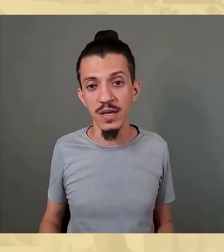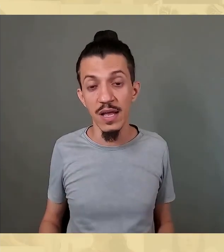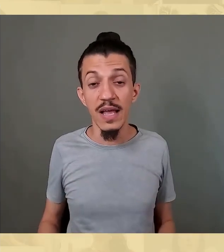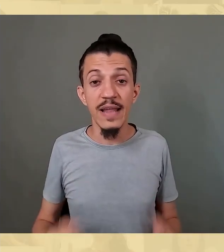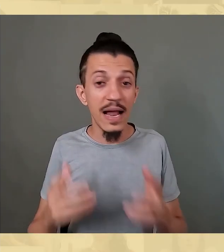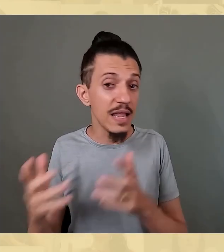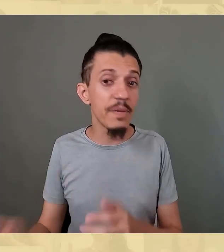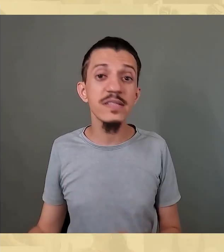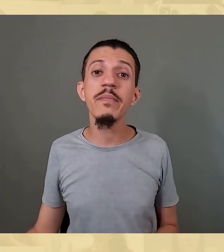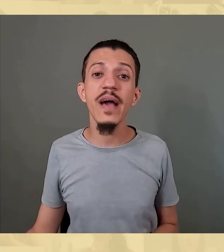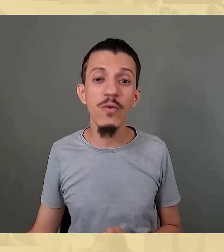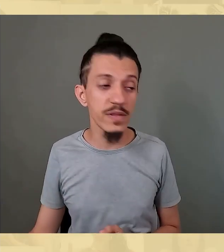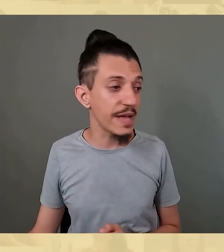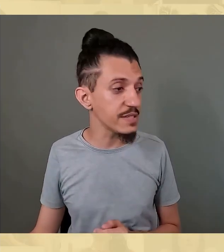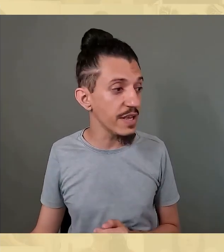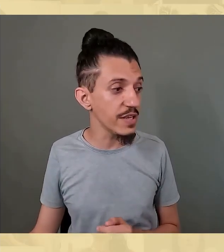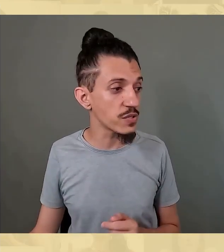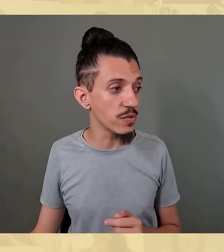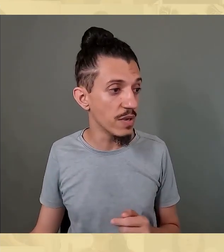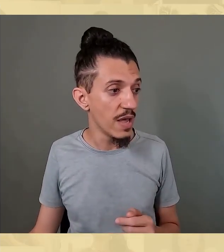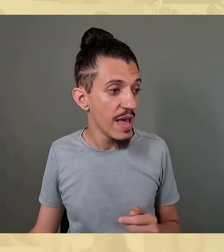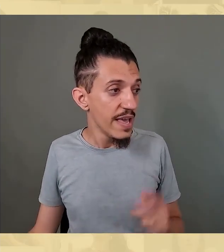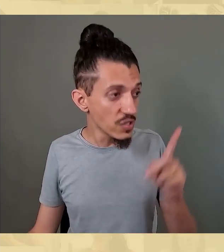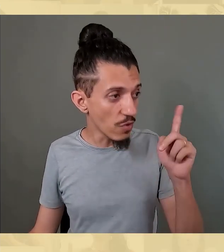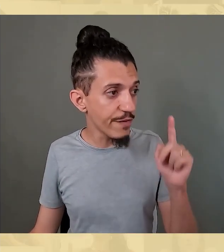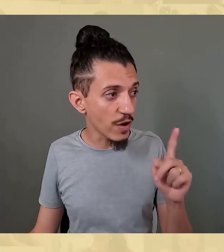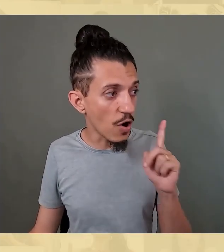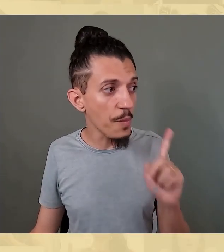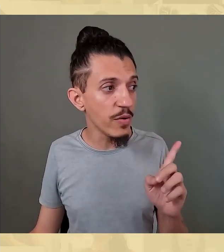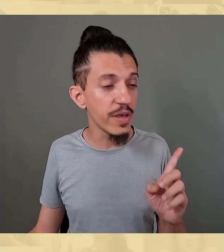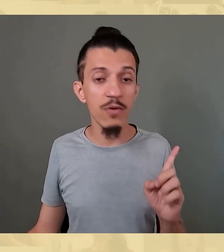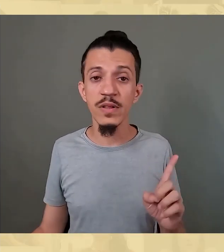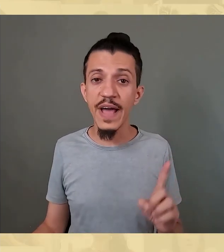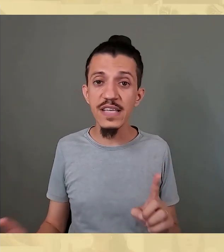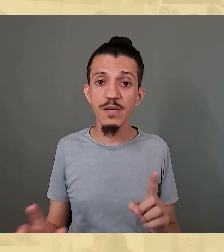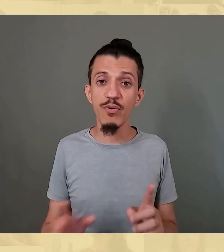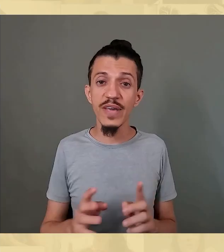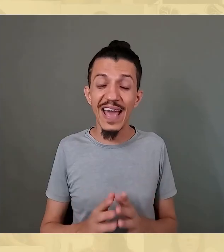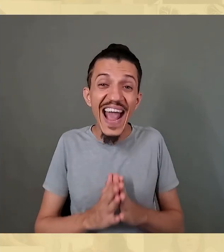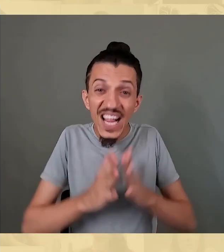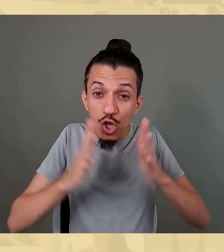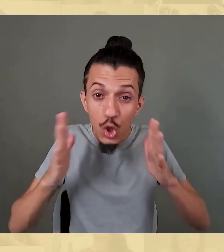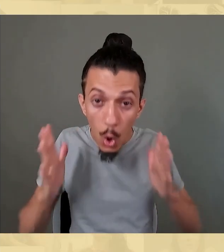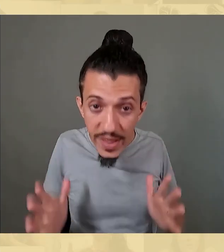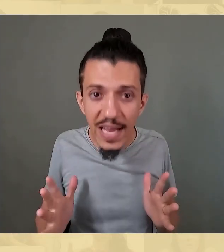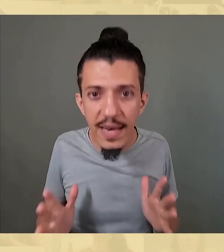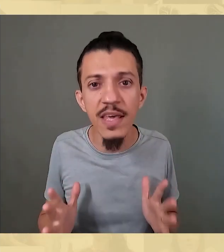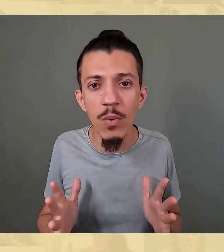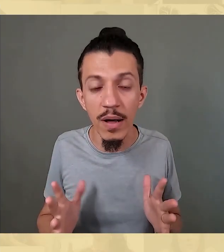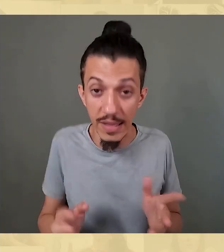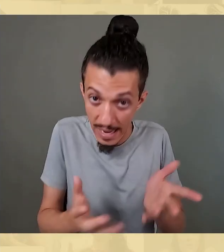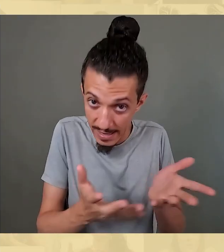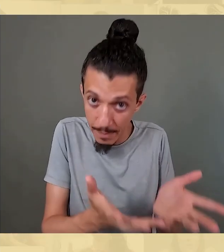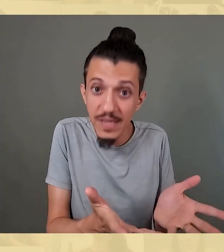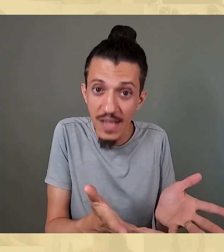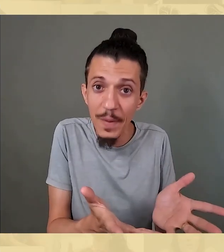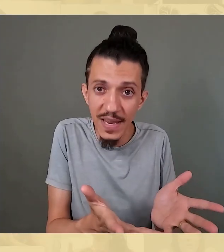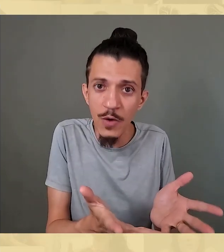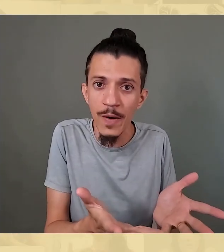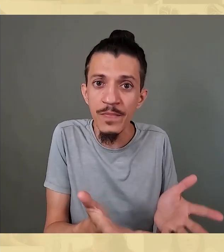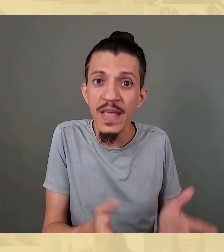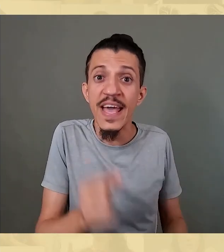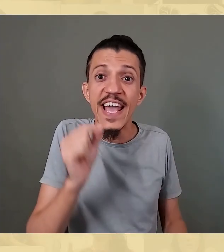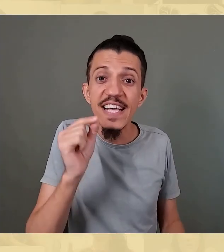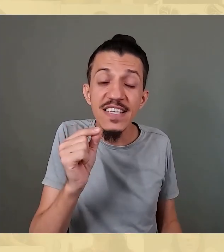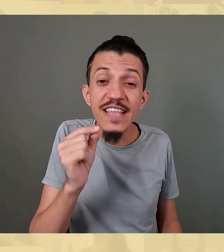importantes. Na Libras também acontece isso. Isso é um fenômeno que acontece porque em toda língua, e a Libras é uma